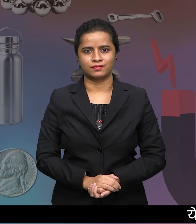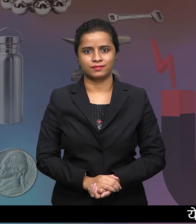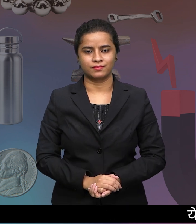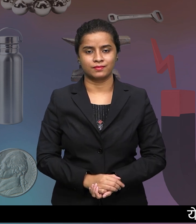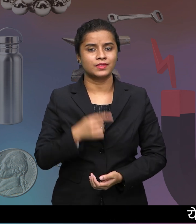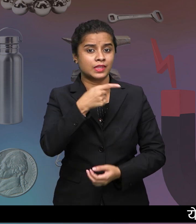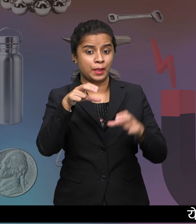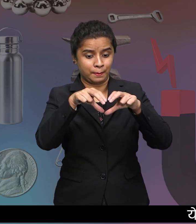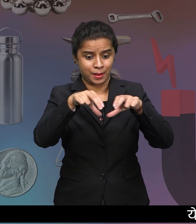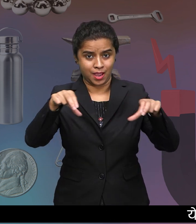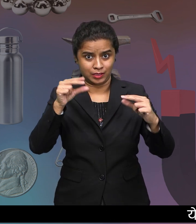येथे बार मॅग्नेट,